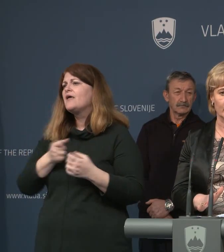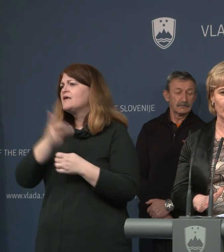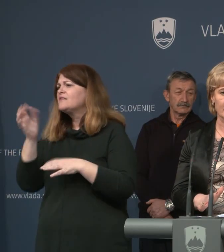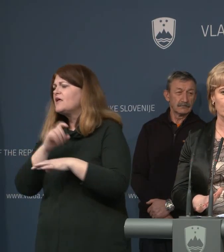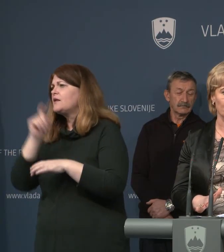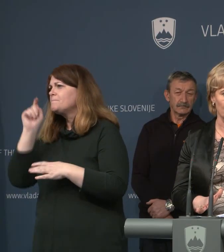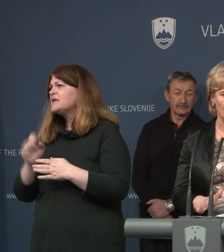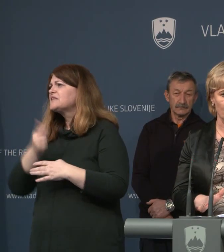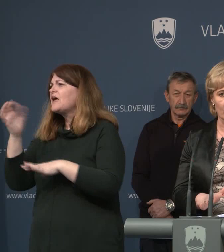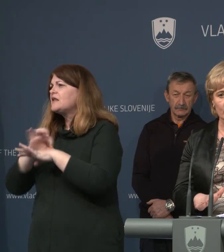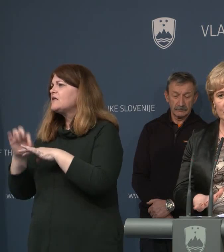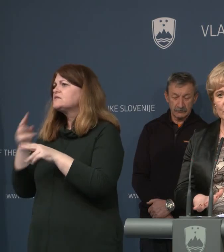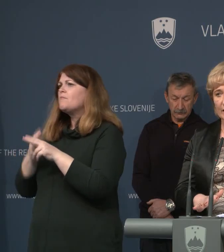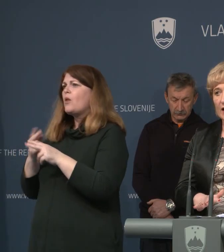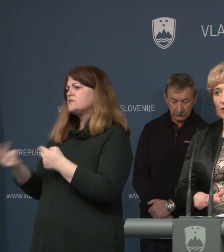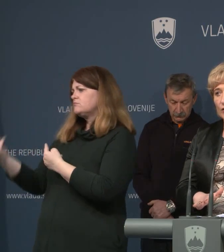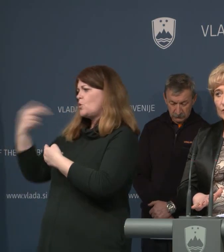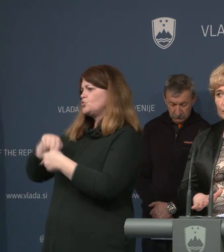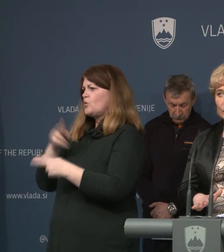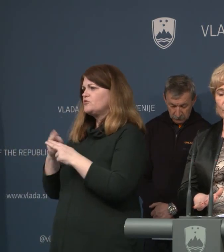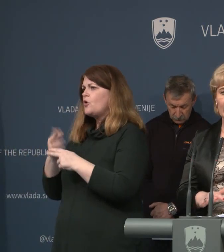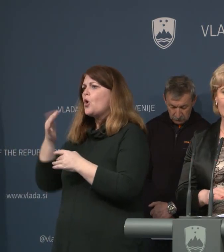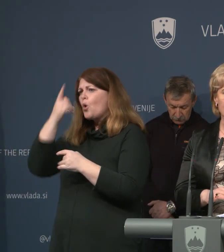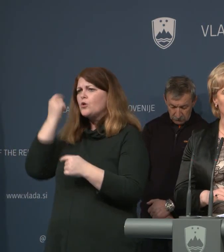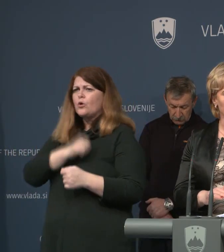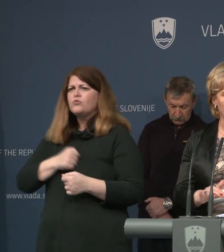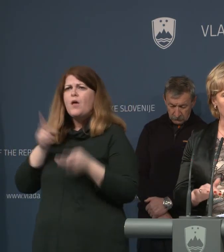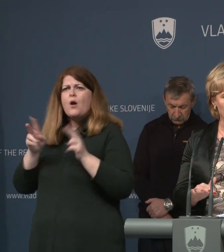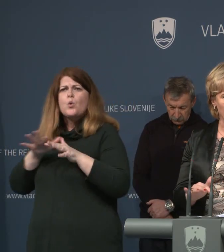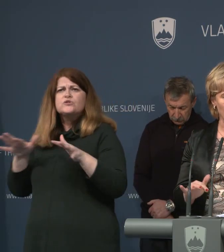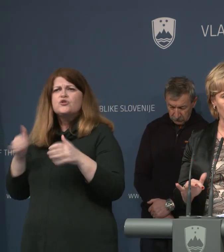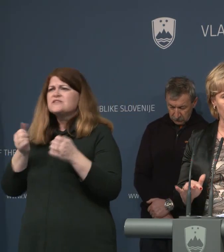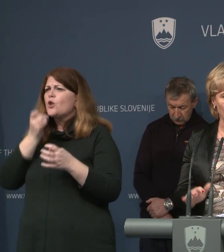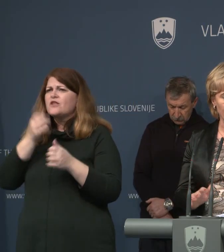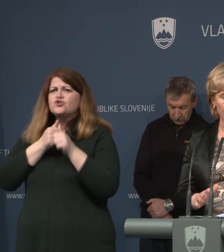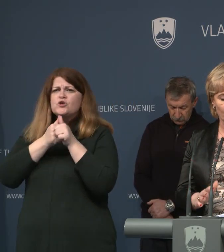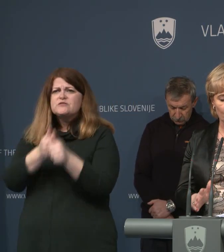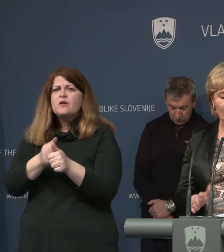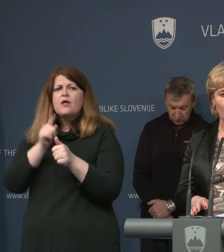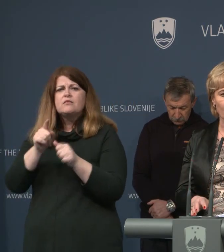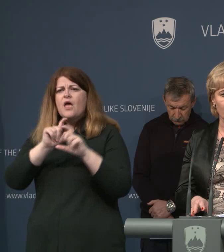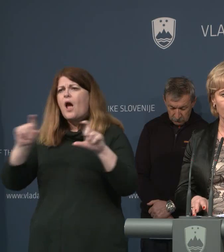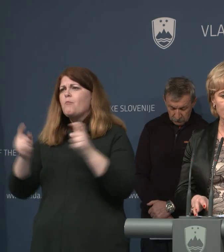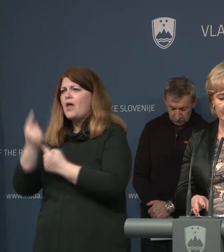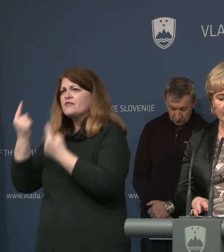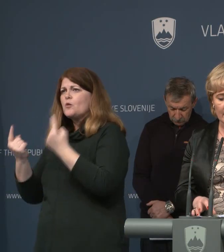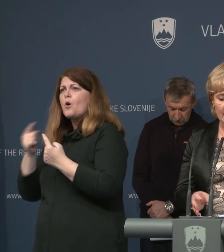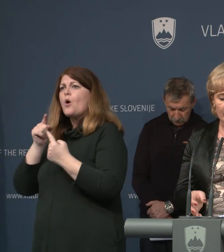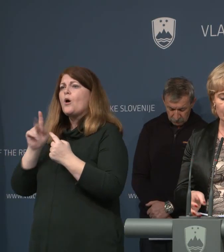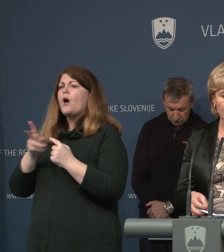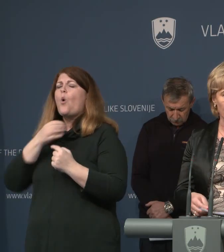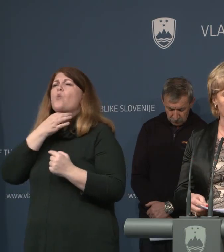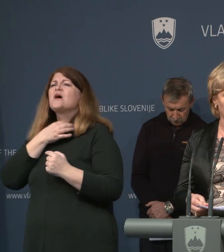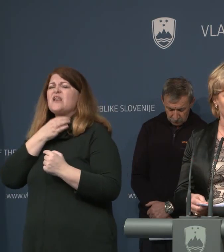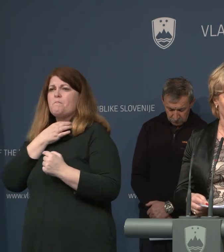kateri teden bolezen vstopi v državo, kako se širi, koliko ljudi oboleli. Zelo natančno spremljamo v teh ambulantih pojav virusa gripe